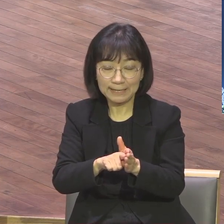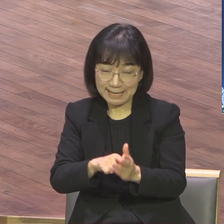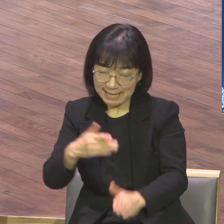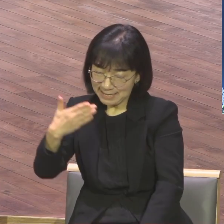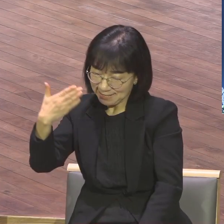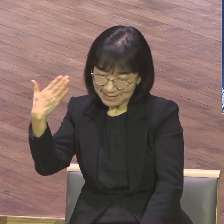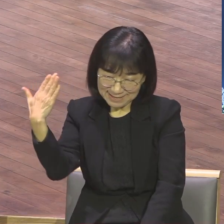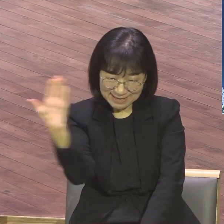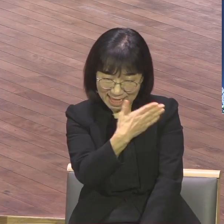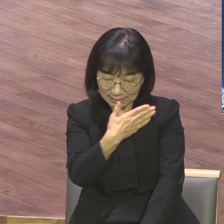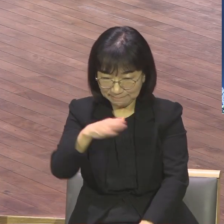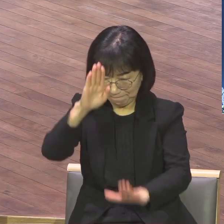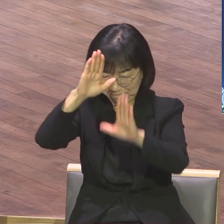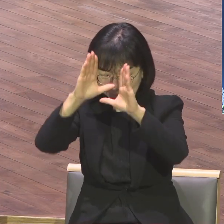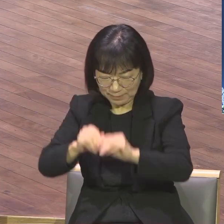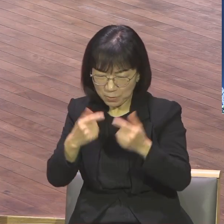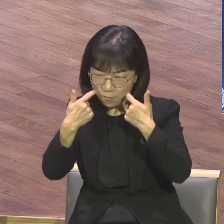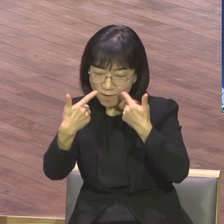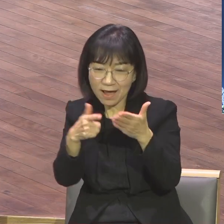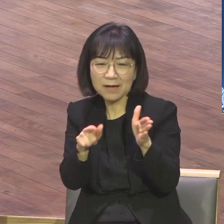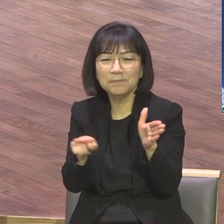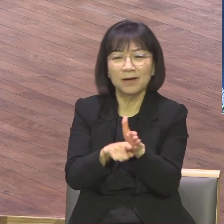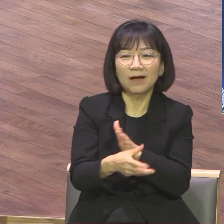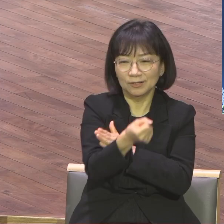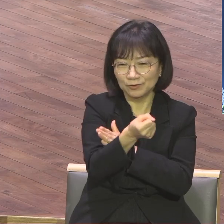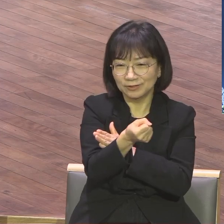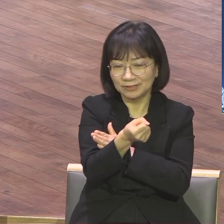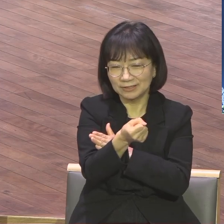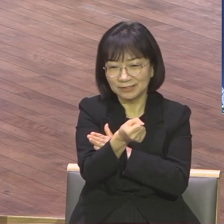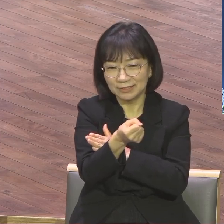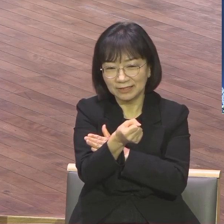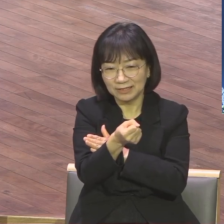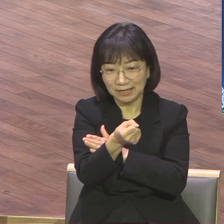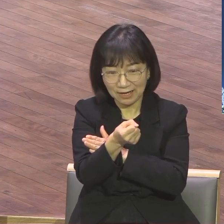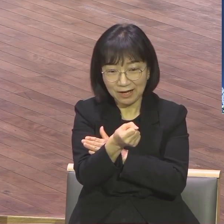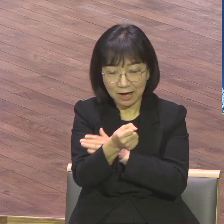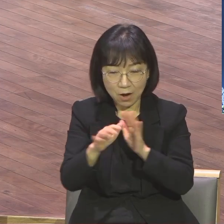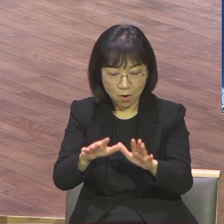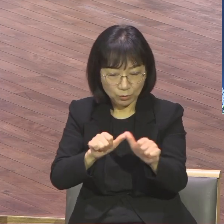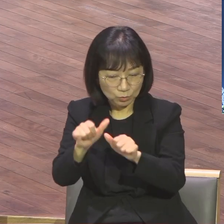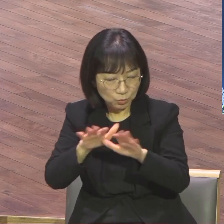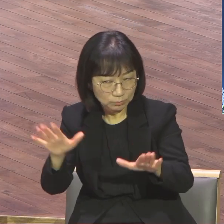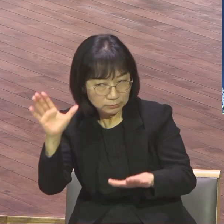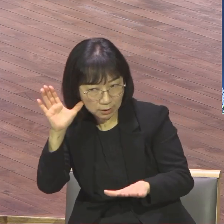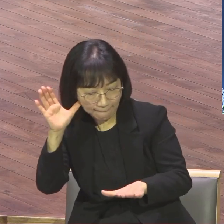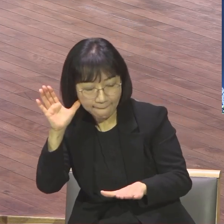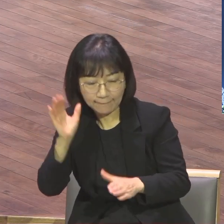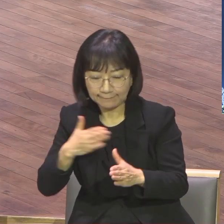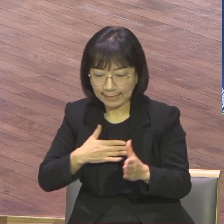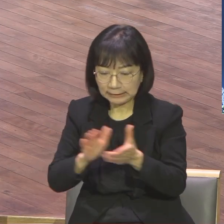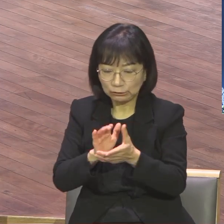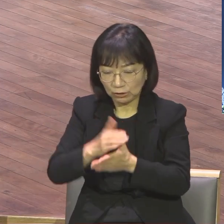깨끗이 해결될 것이다라는 확실한 믿음이 있었어요. 소문 듣고.